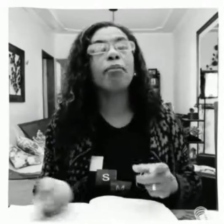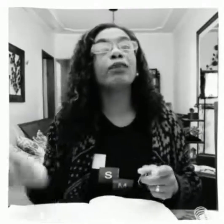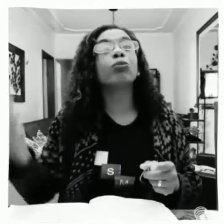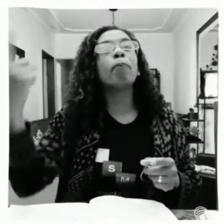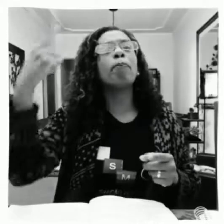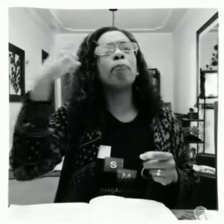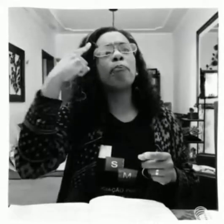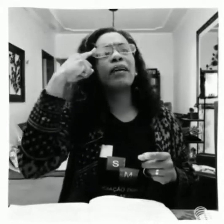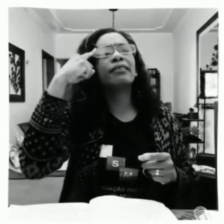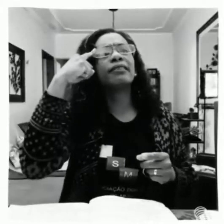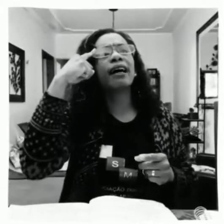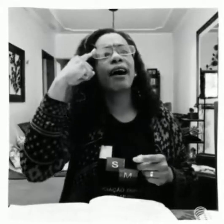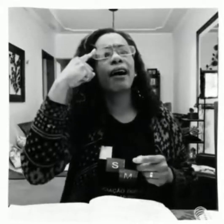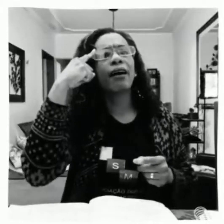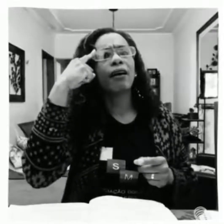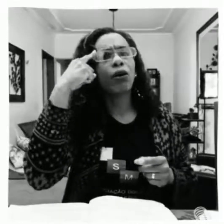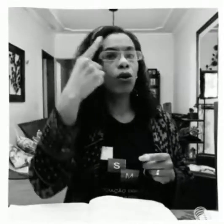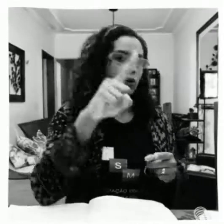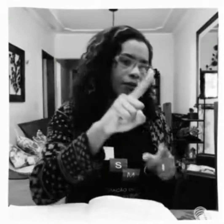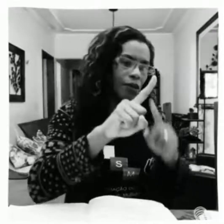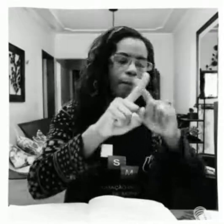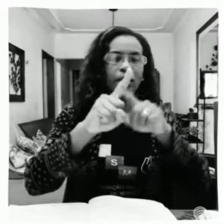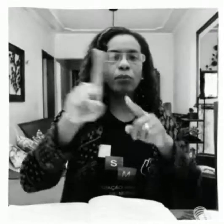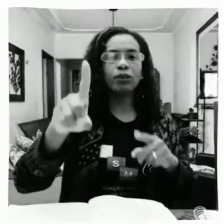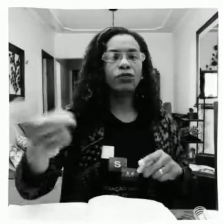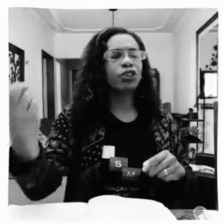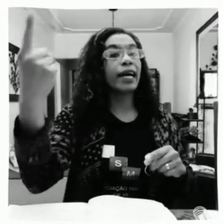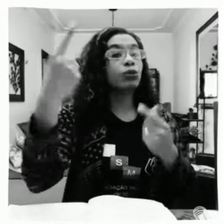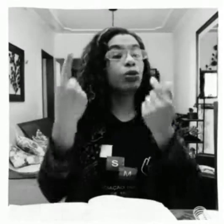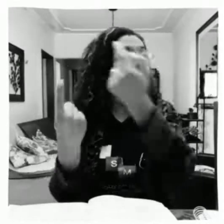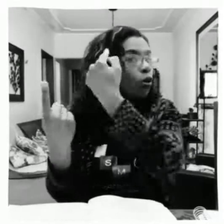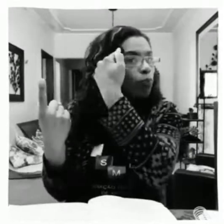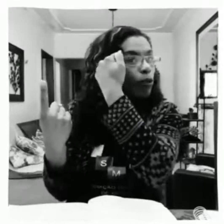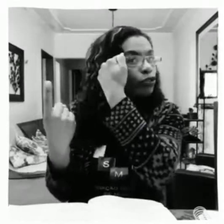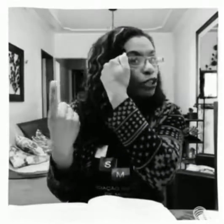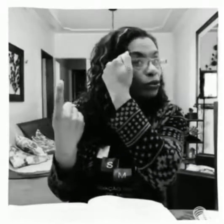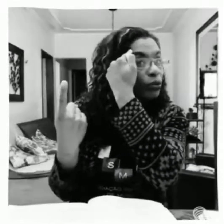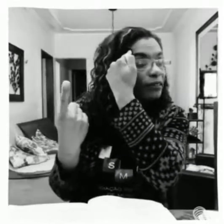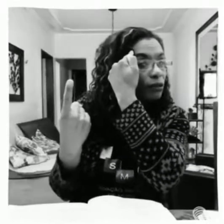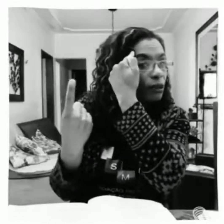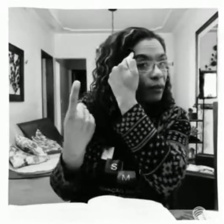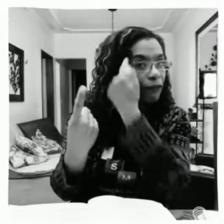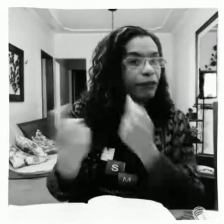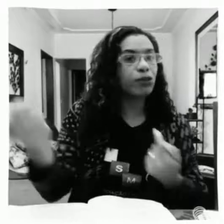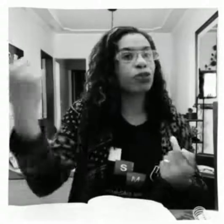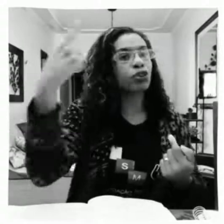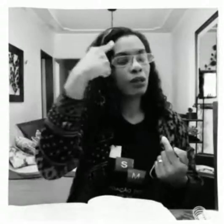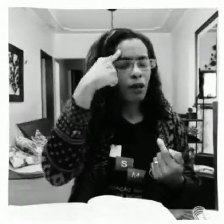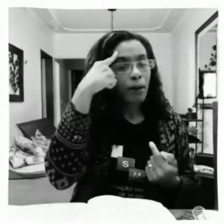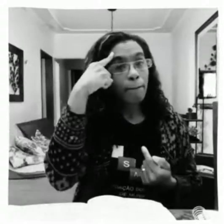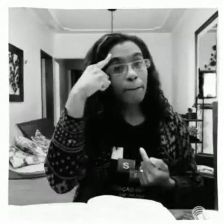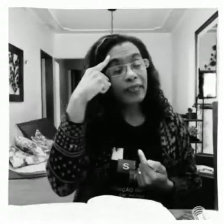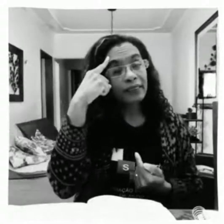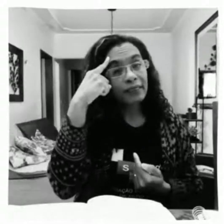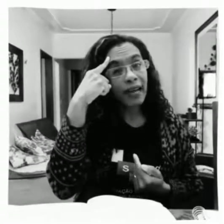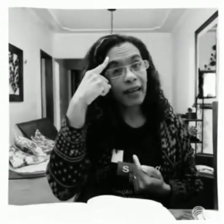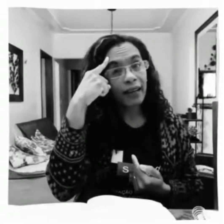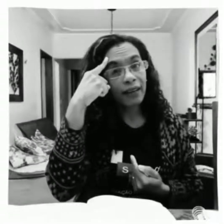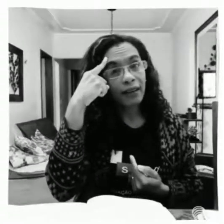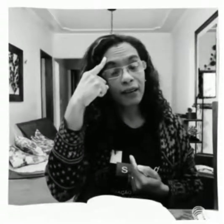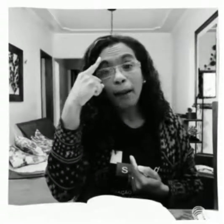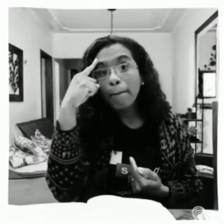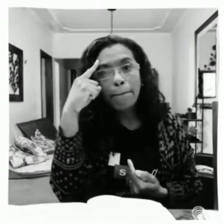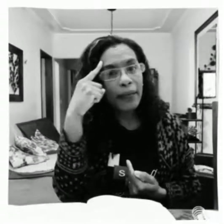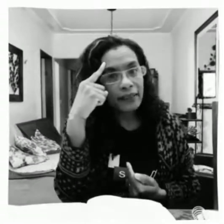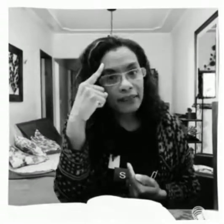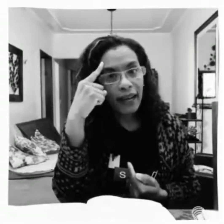têm movimento. Pensar, ó, pego o meu dedo indicador, o ponto de articulação na minha fronte. Pensar,